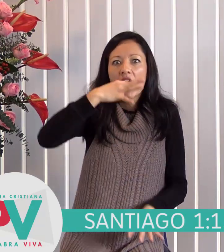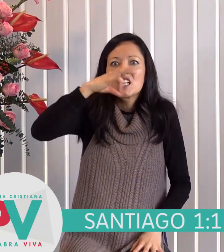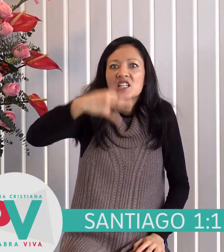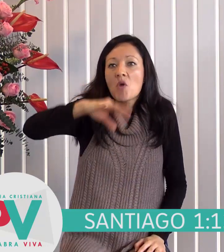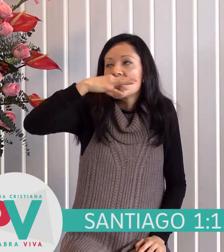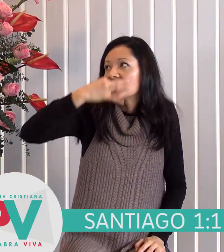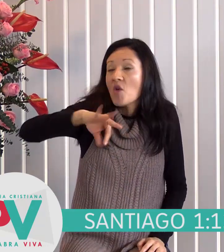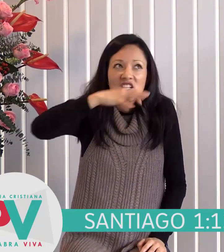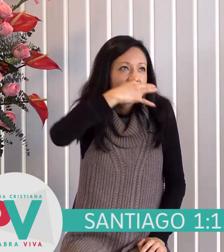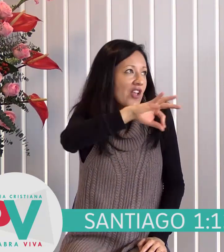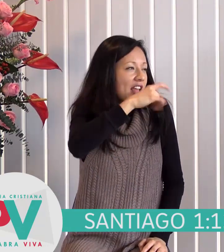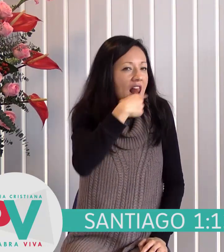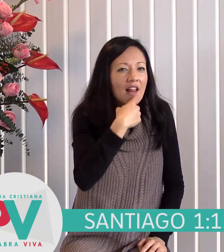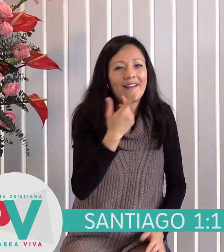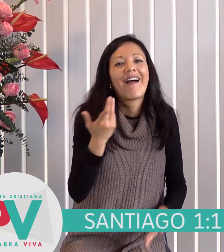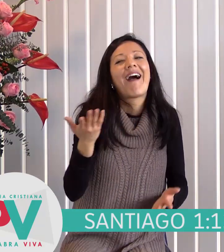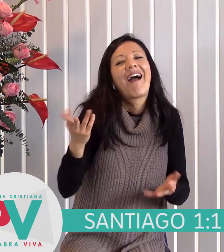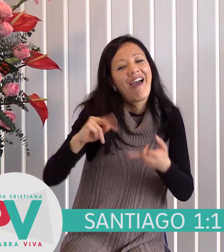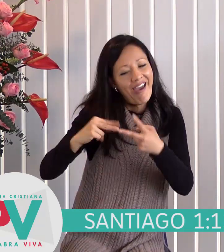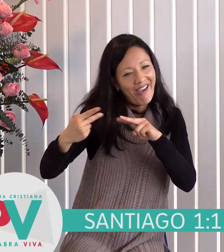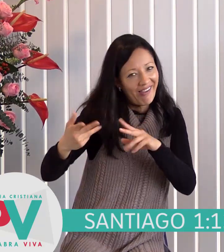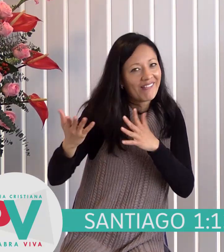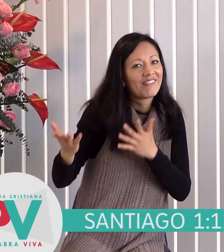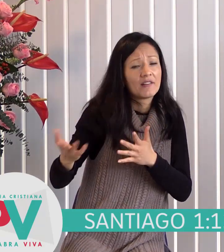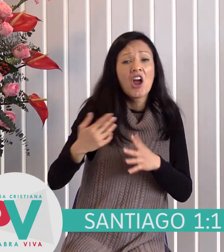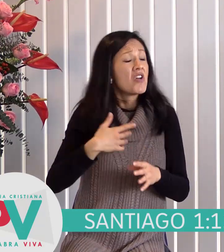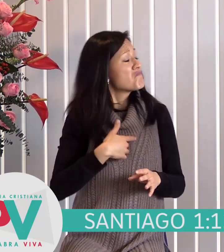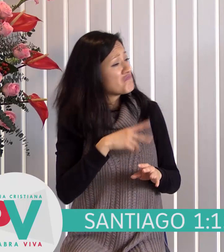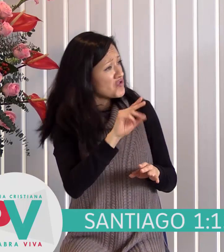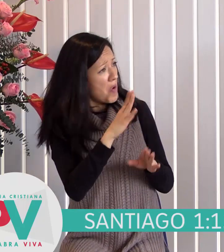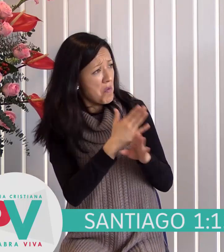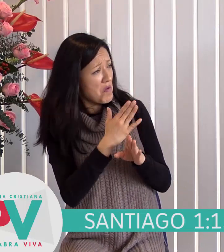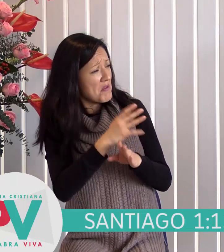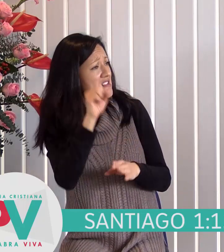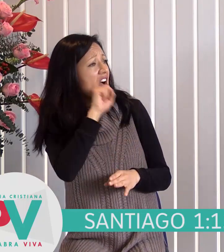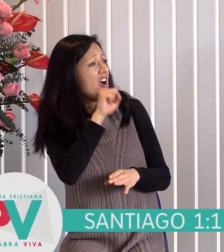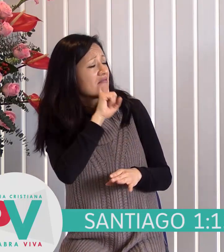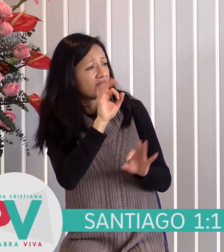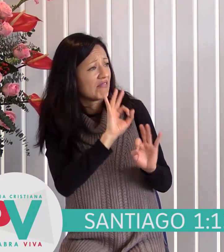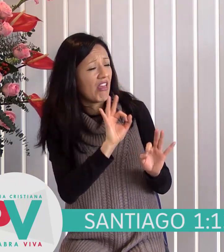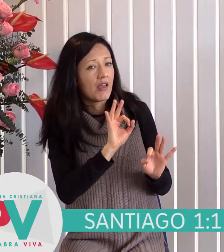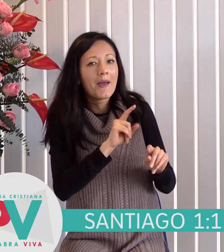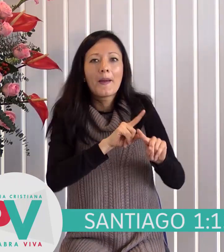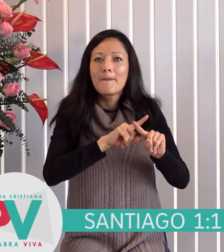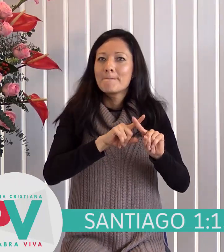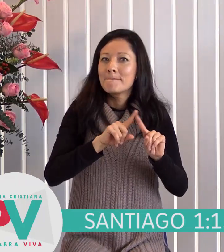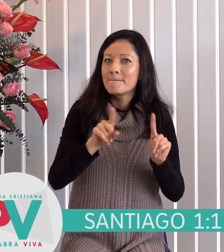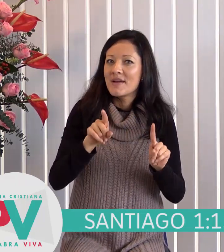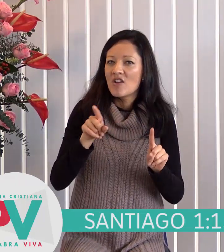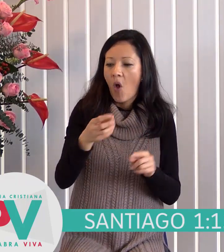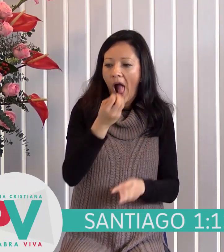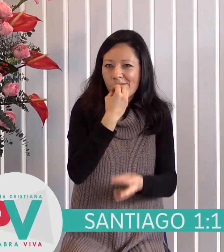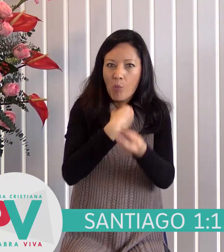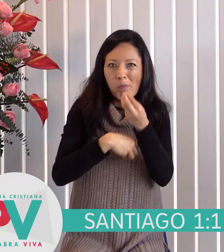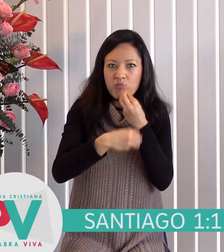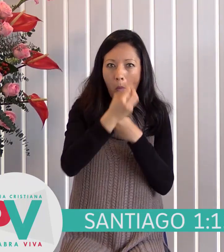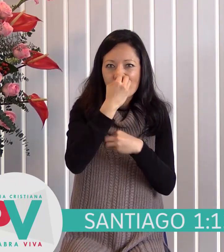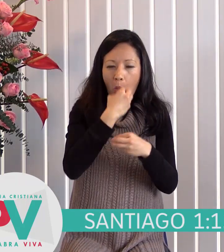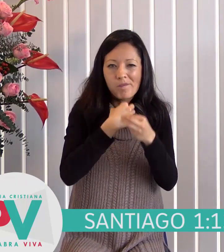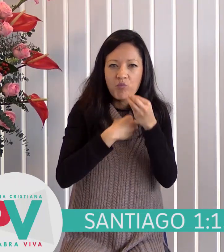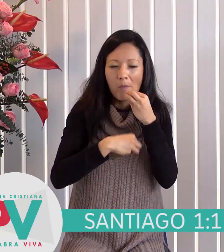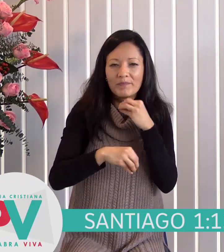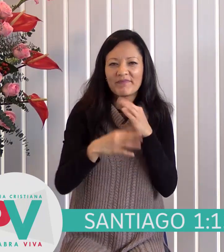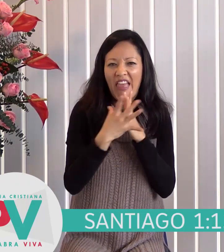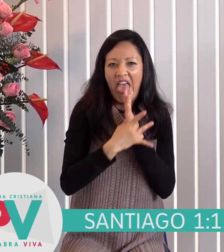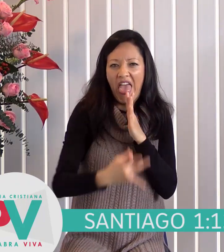como, pero el otro no. Yo no tengo problemas con el alcohol, no. Pero se la pasa tragando